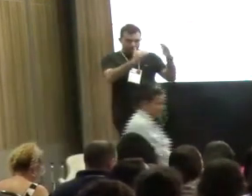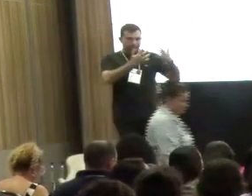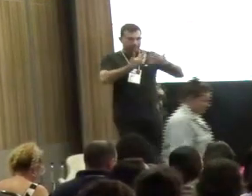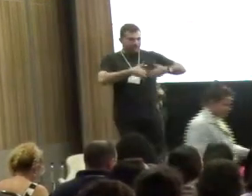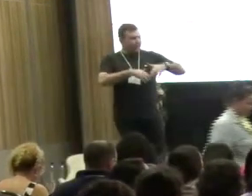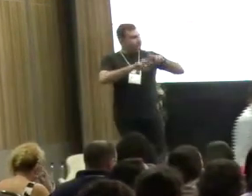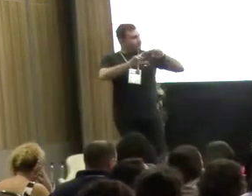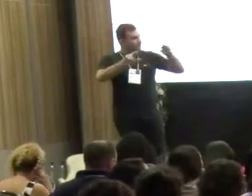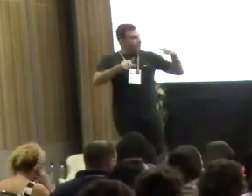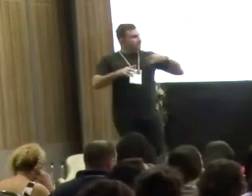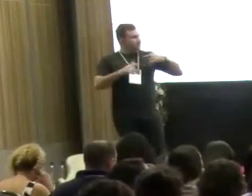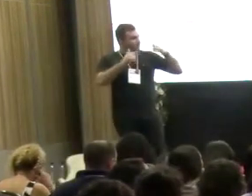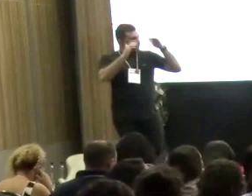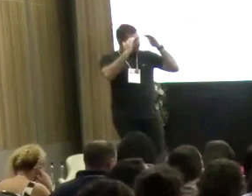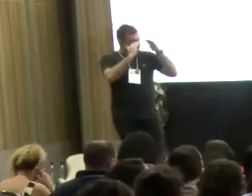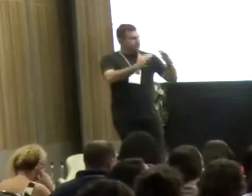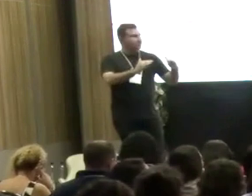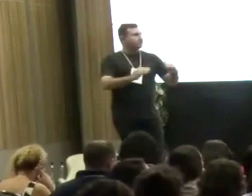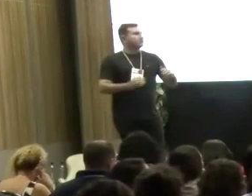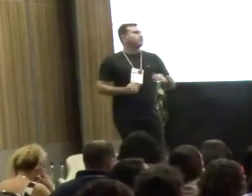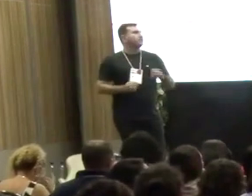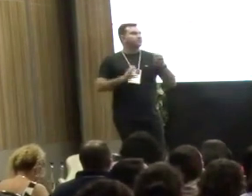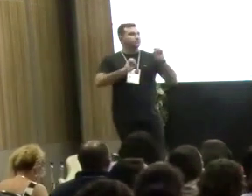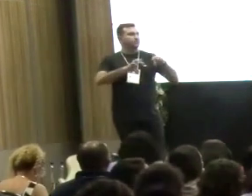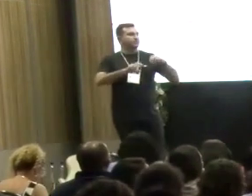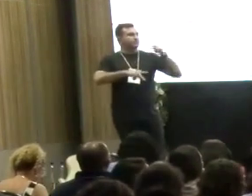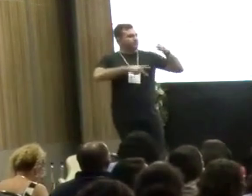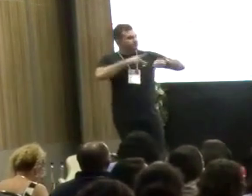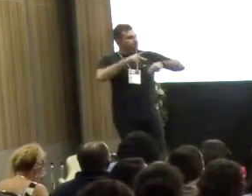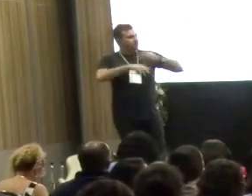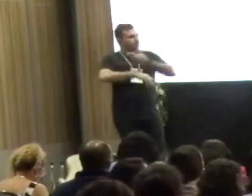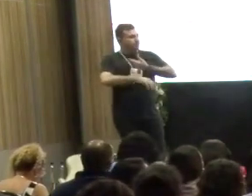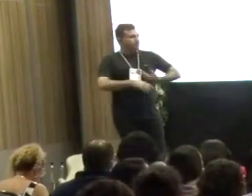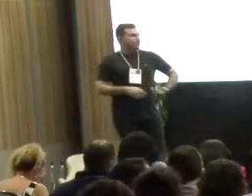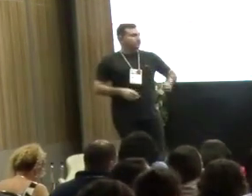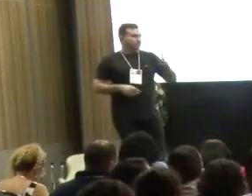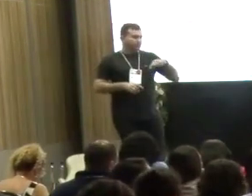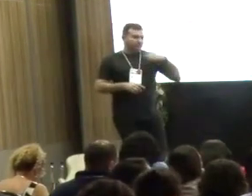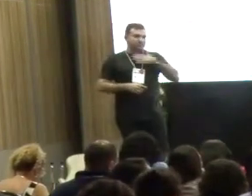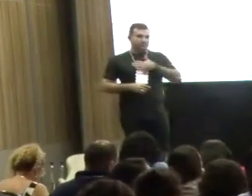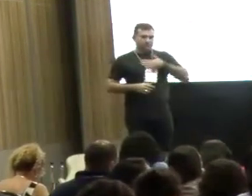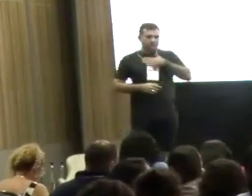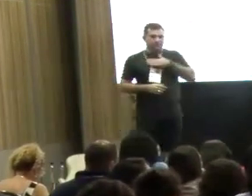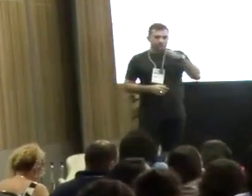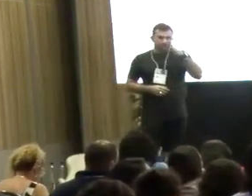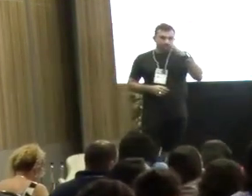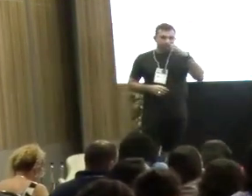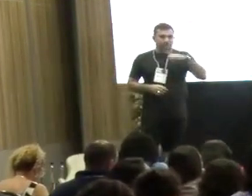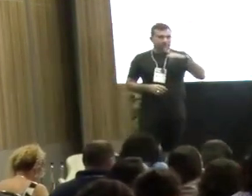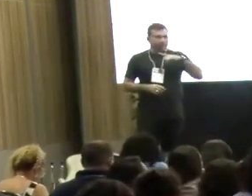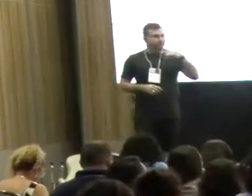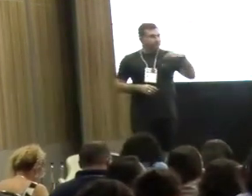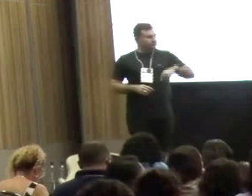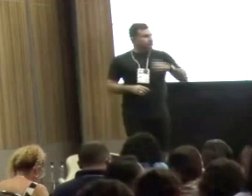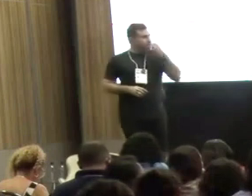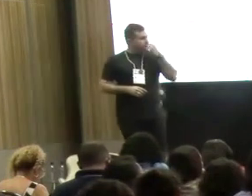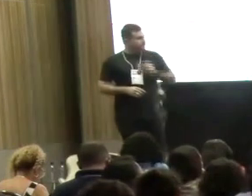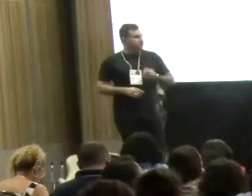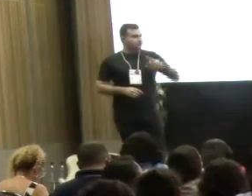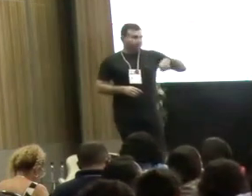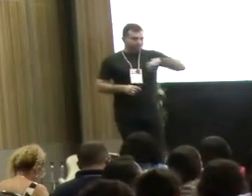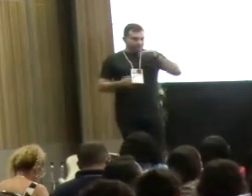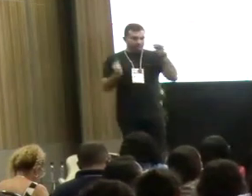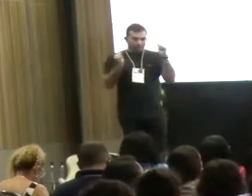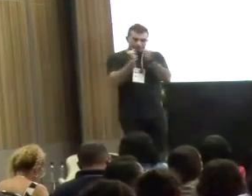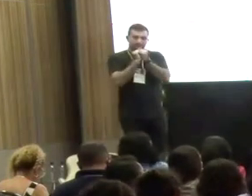verdade, o meu respeito pela educação pública é quase uma honra, tá? Então é muito bom estar aqui com